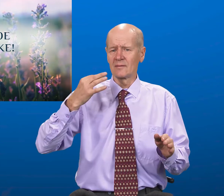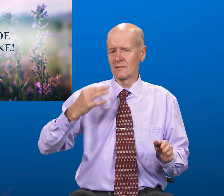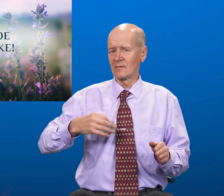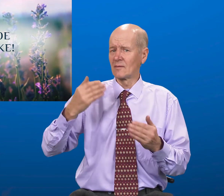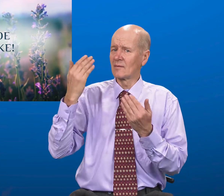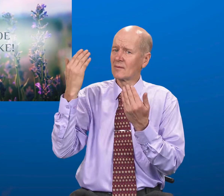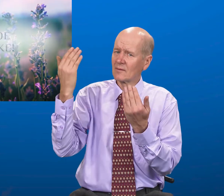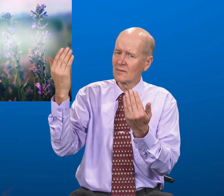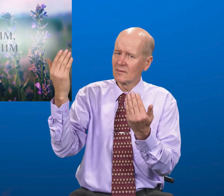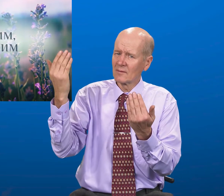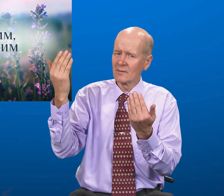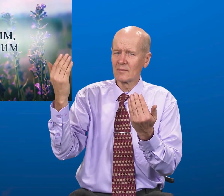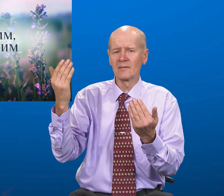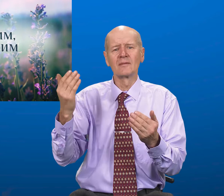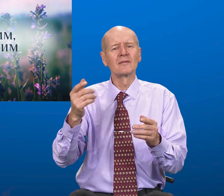Боже,